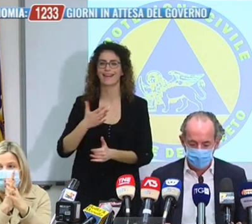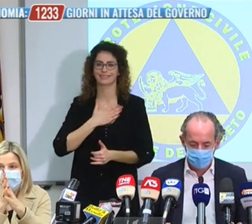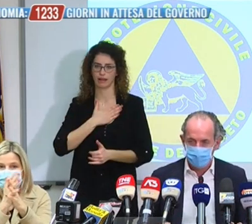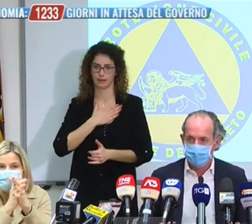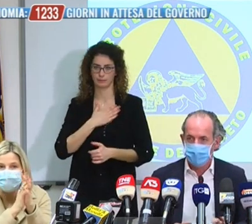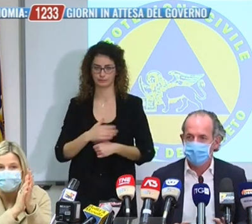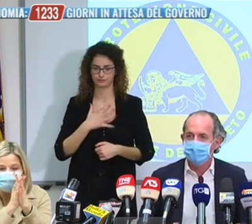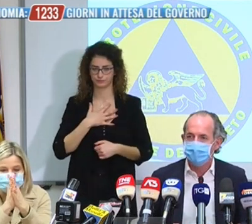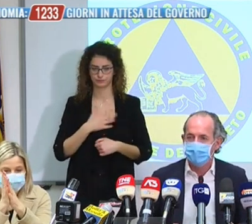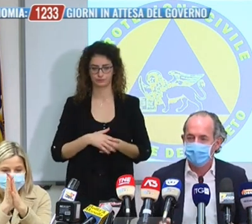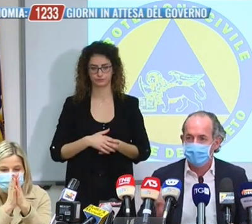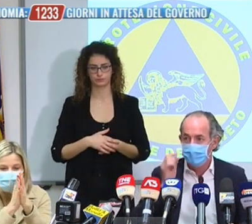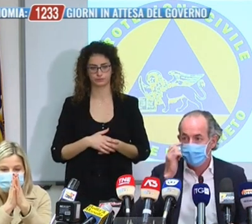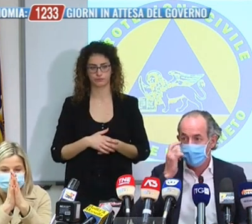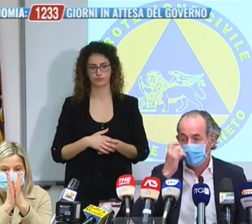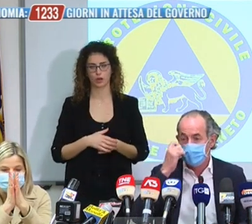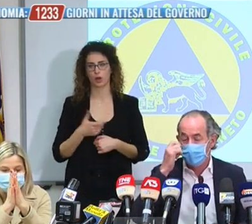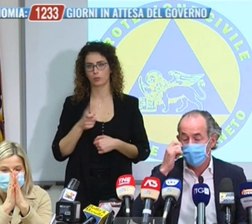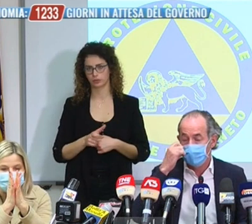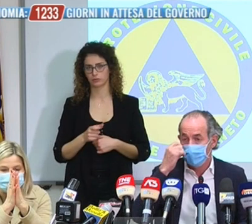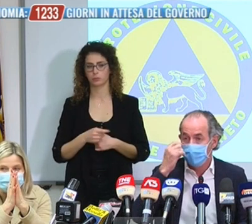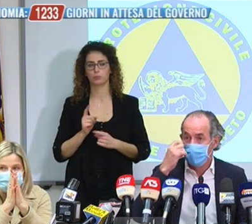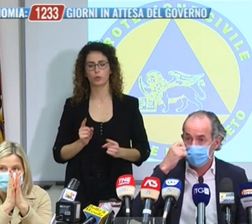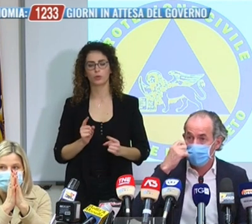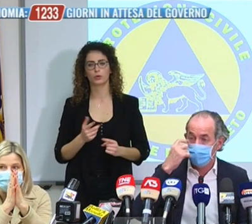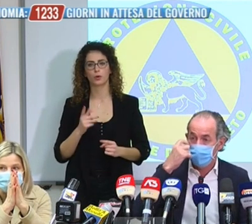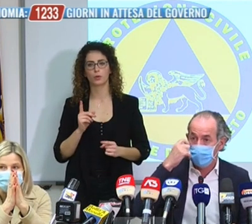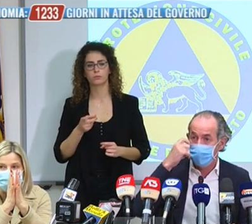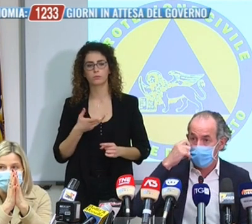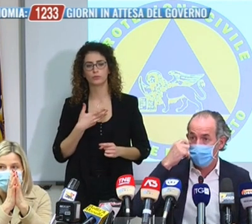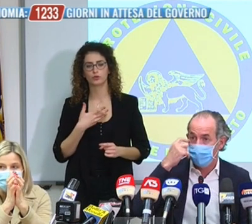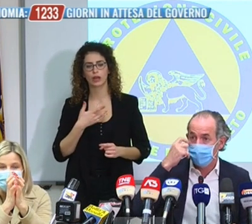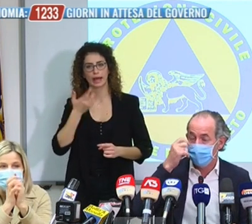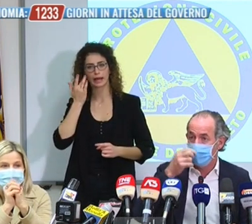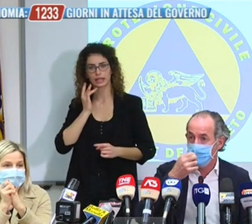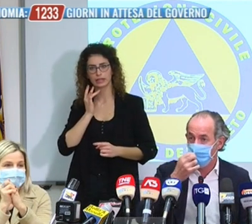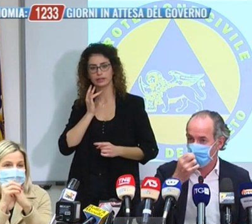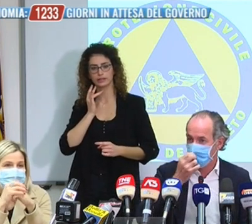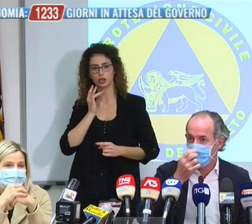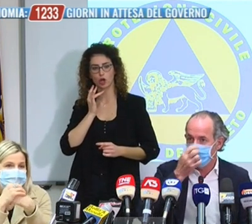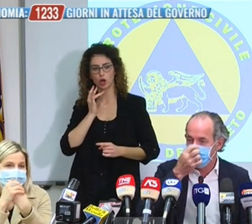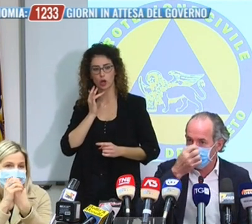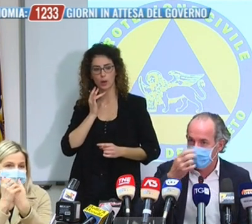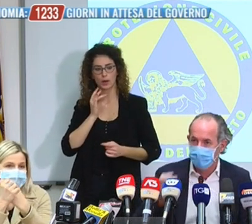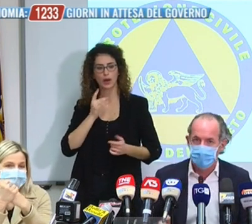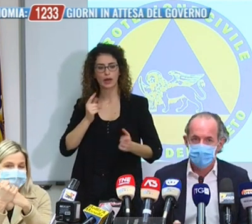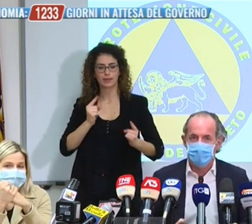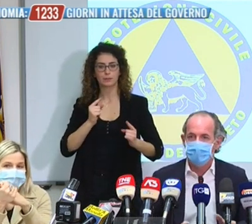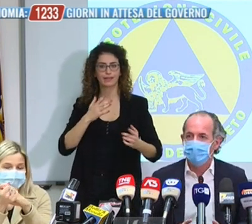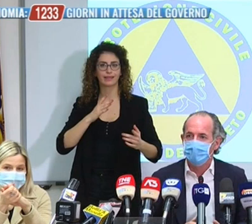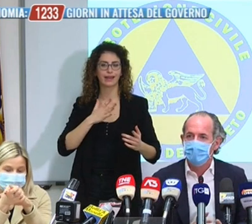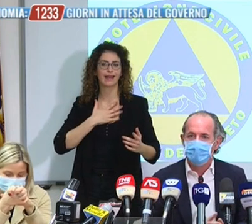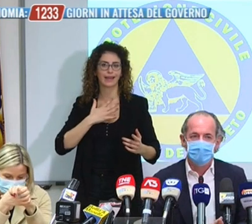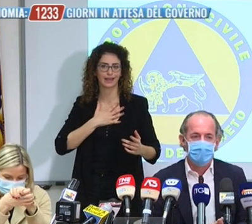vista sostanziale c'è anche un rischio che varia in base all'età, lo abbiamo capito questo, no?